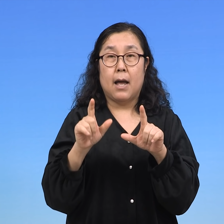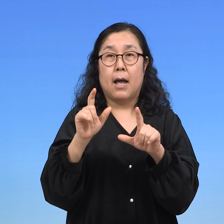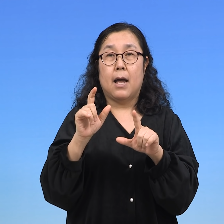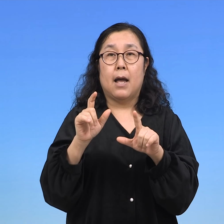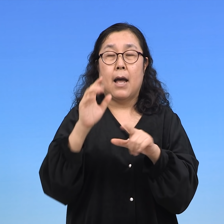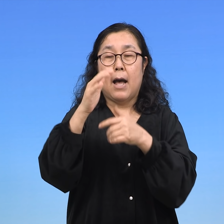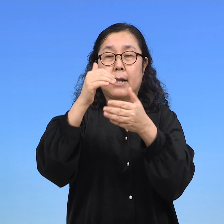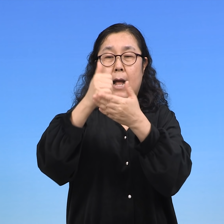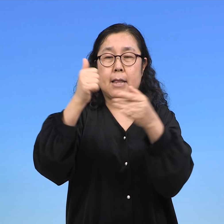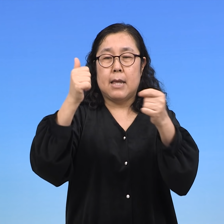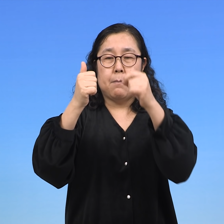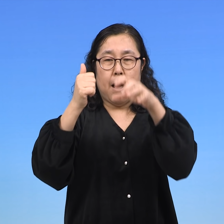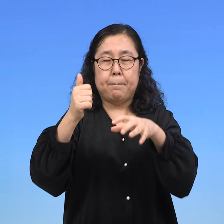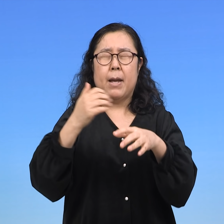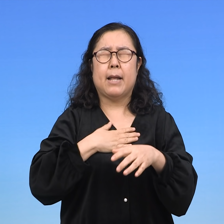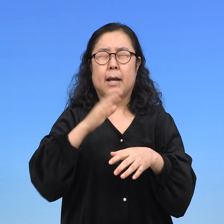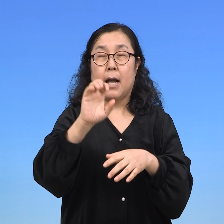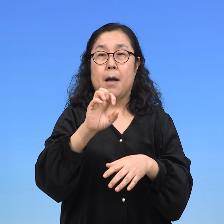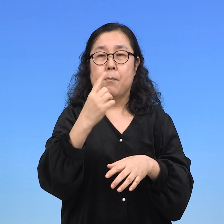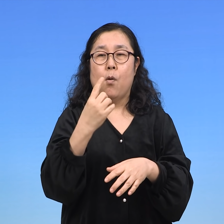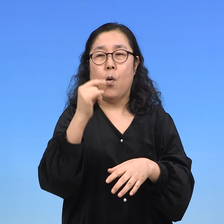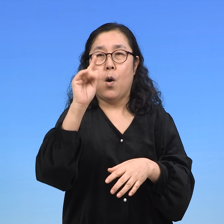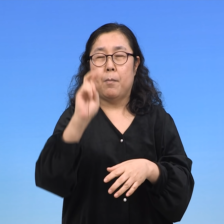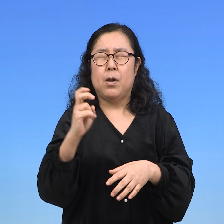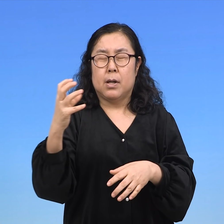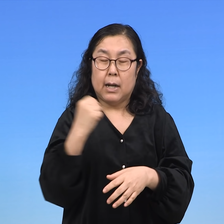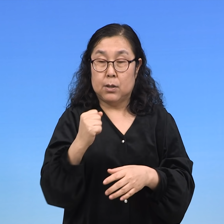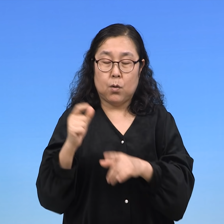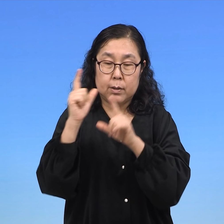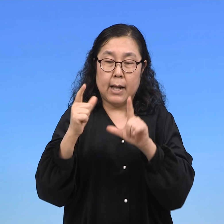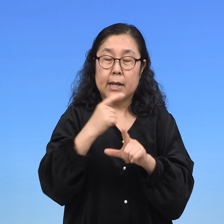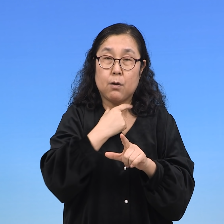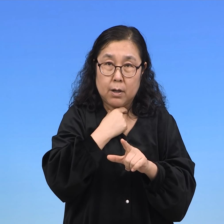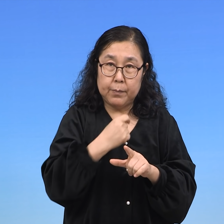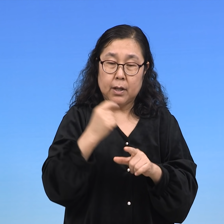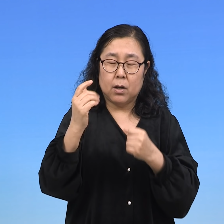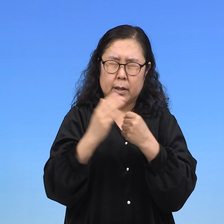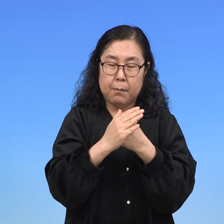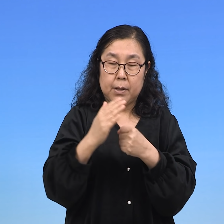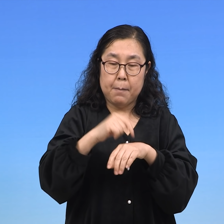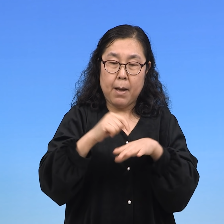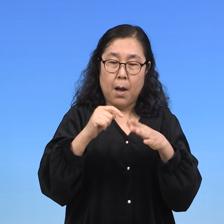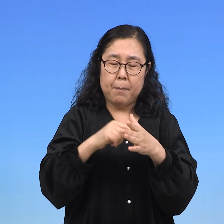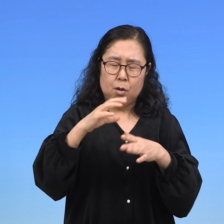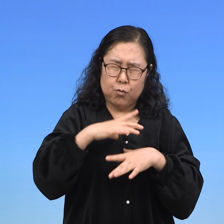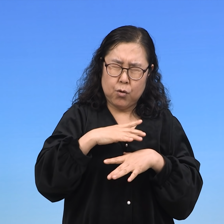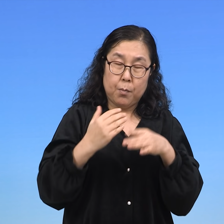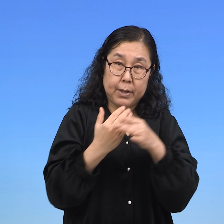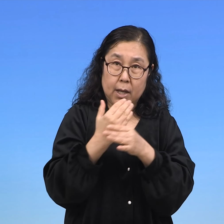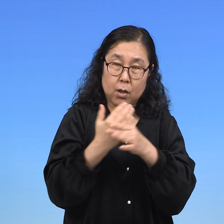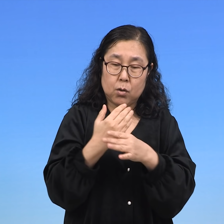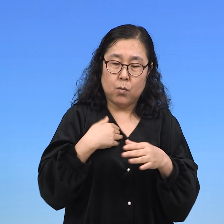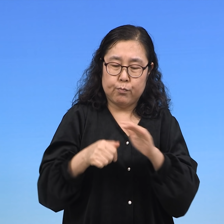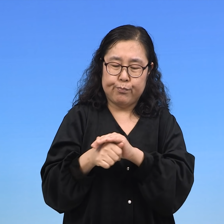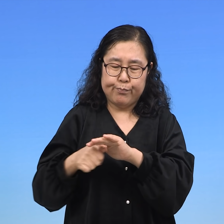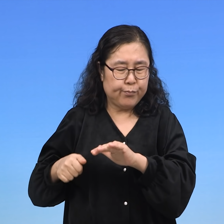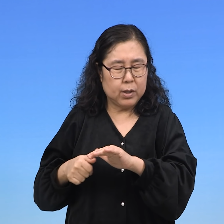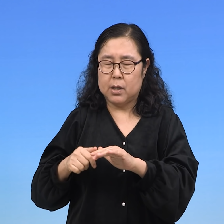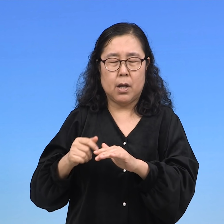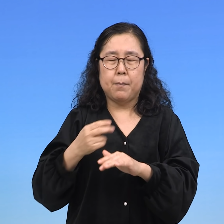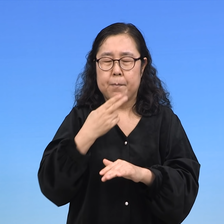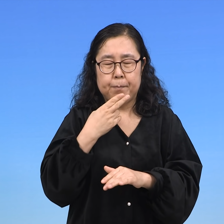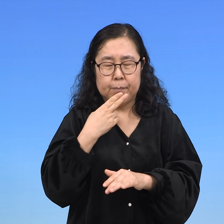여러분 모험으로 사는 인생 되기 원합니다. 그래서 그것 때문에 마음에 두려움이 몰려온다 할지라도 하나님 그것 때문에 뒤로 후퇴하는